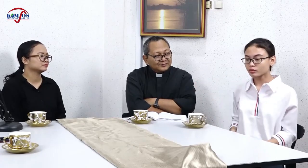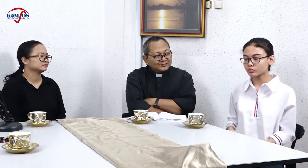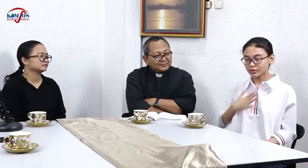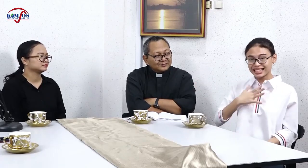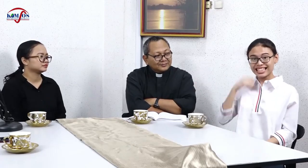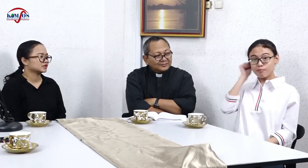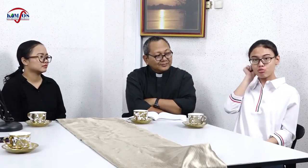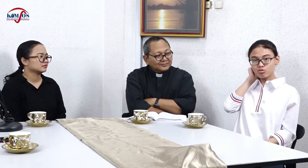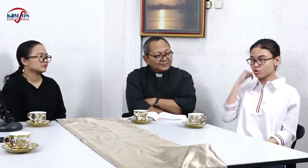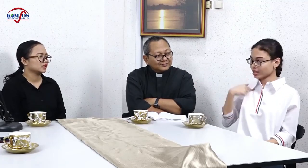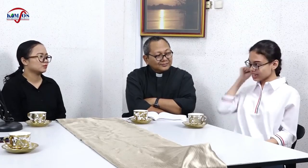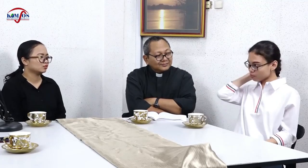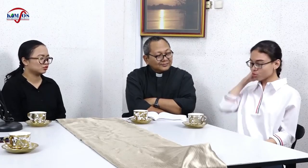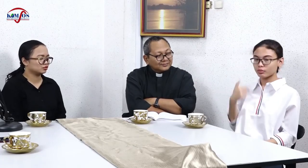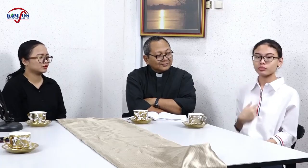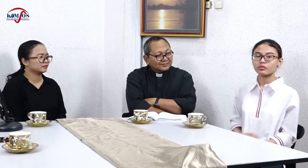ibu